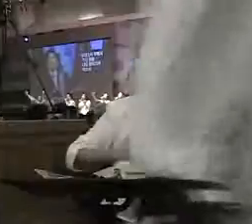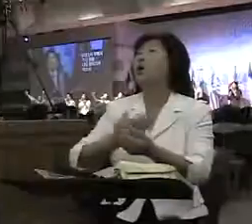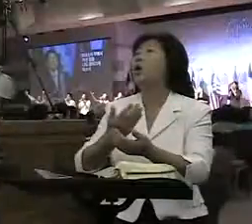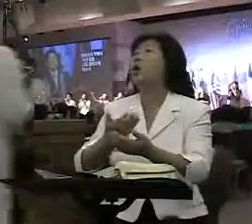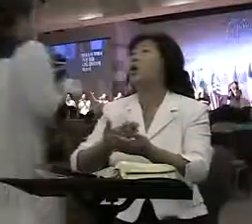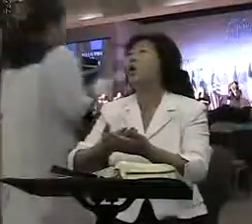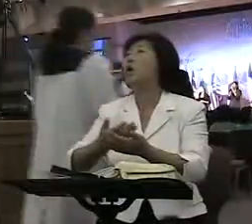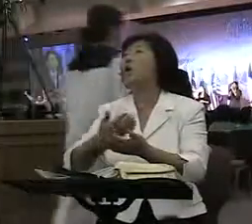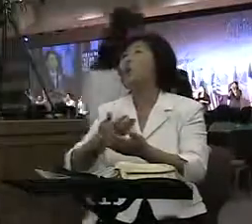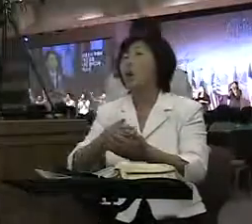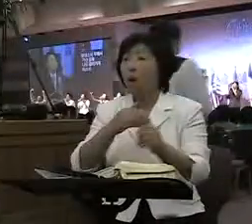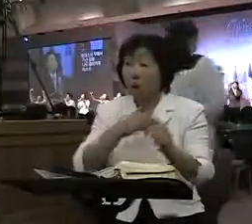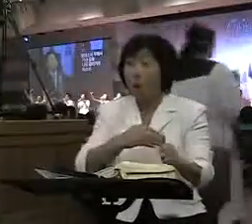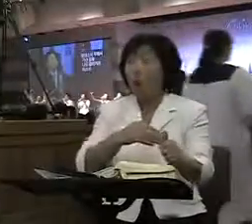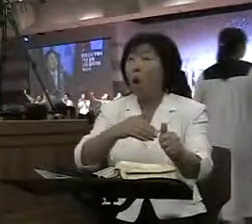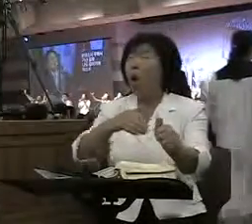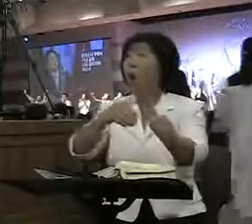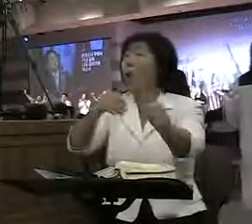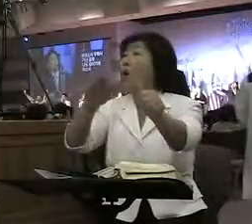하소서.